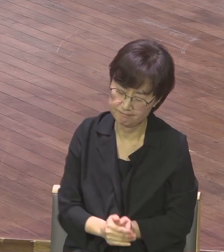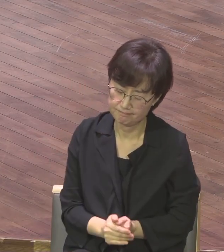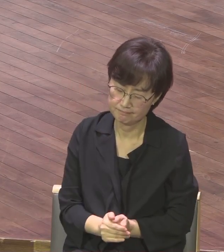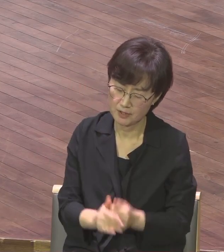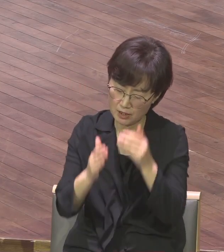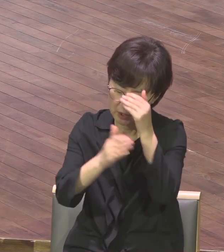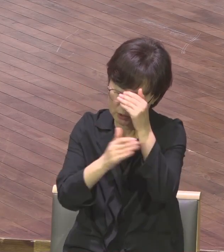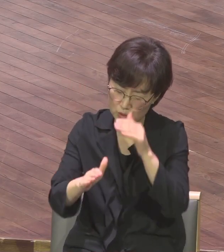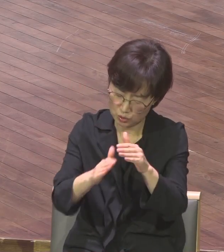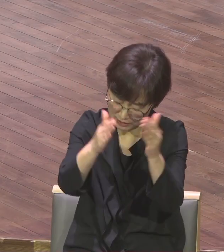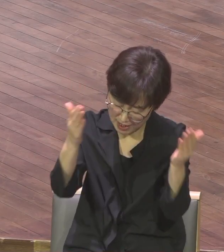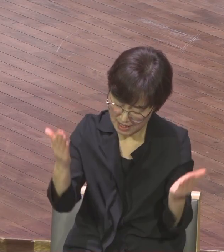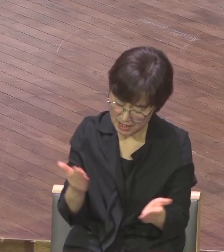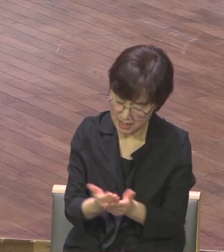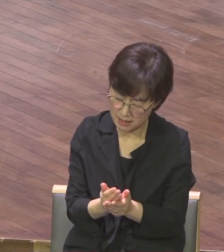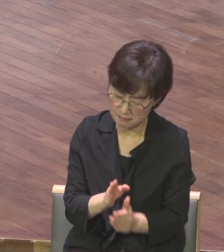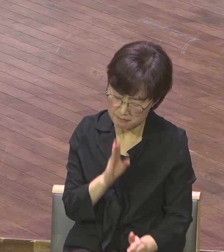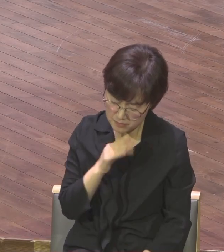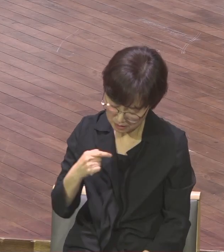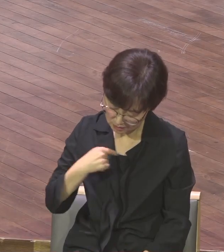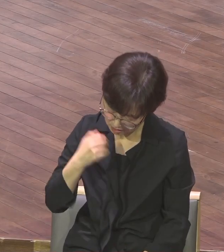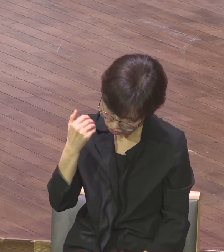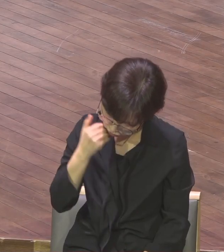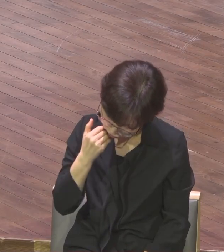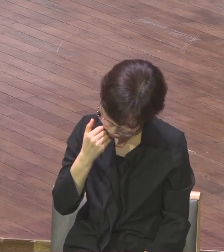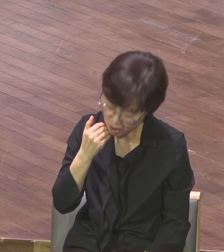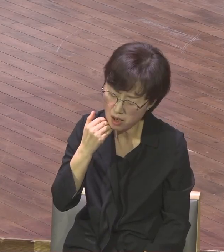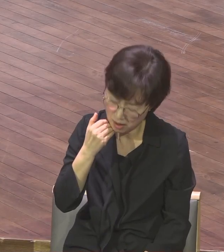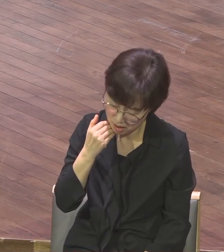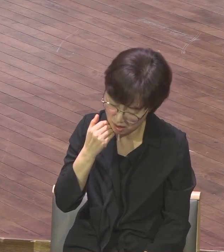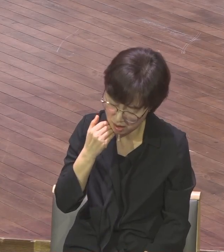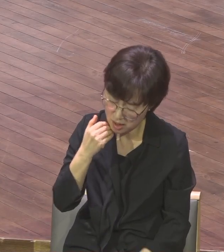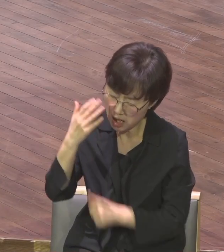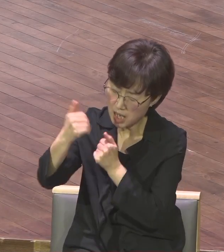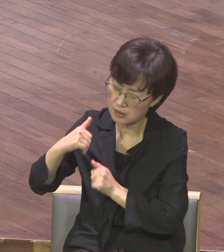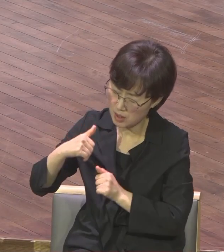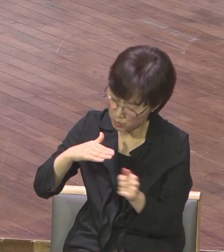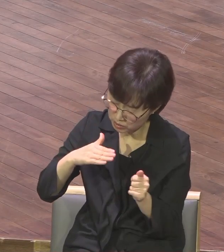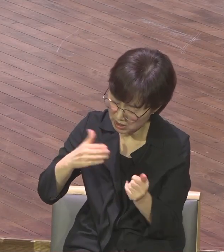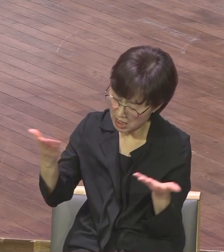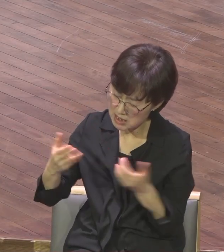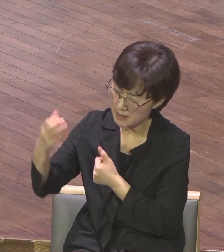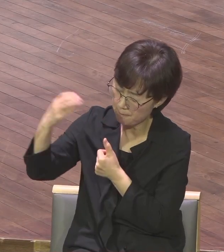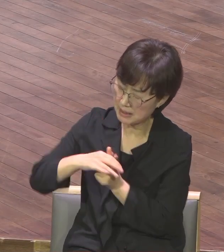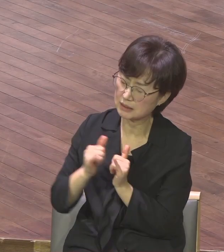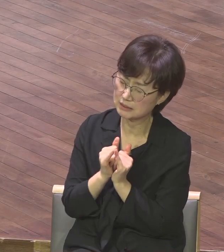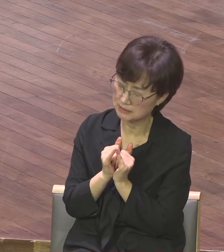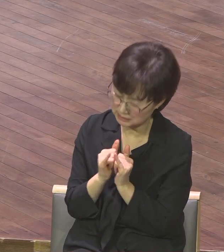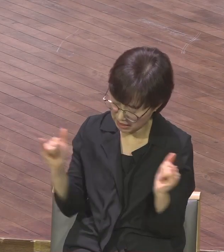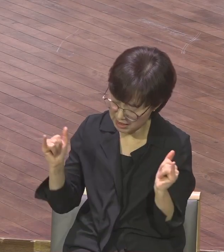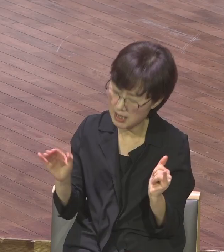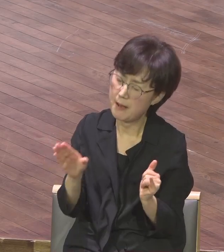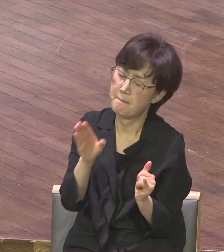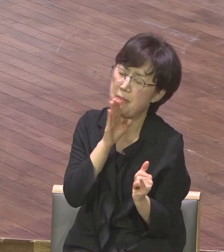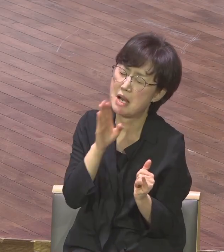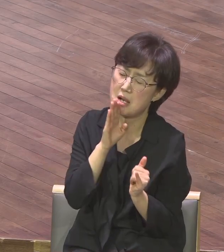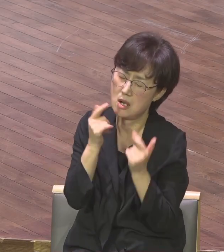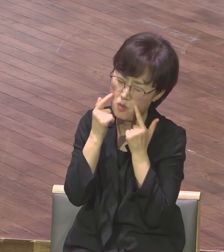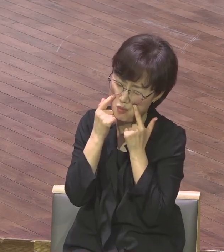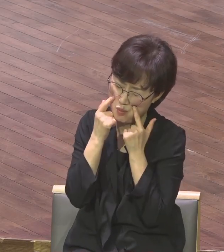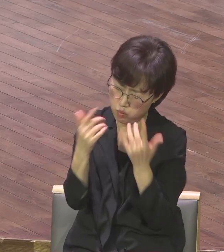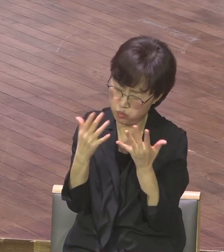모든 성도들 나는 누구인가? 사명적 정체성을 가지고 보내심을 받은